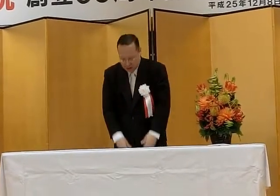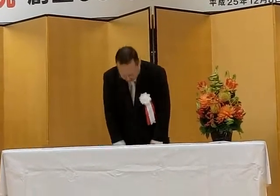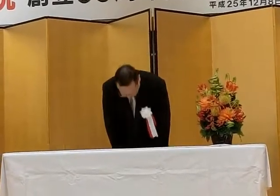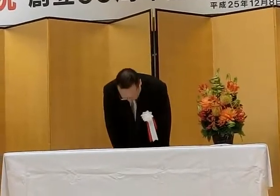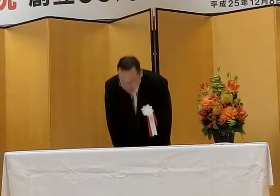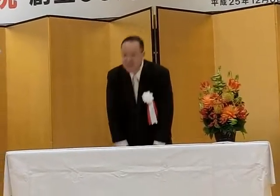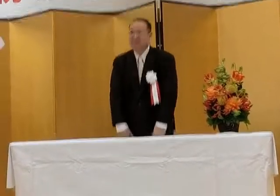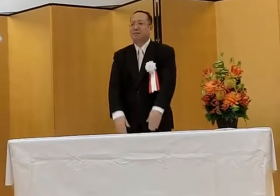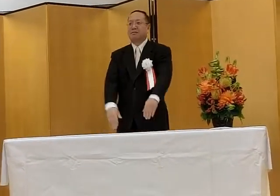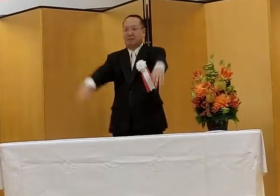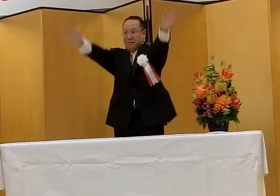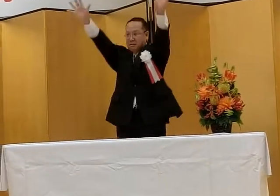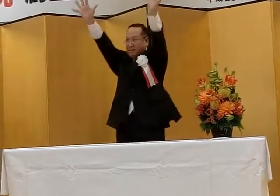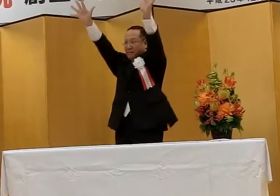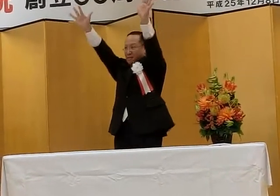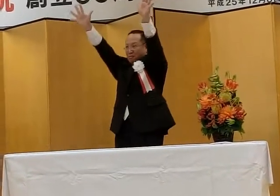上、ご挨拶とさせていただきます。